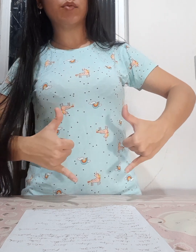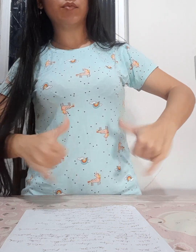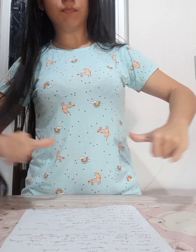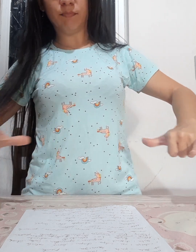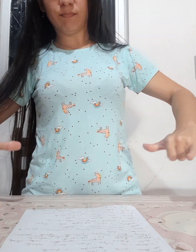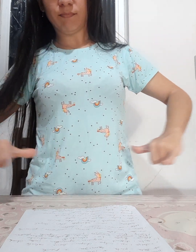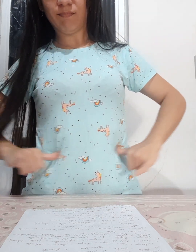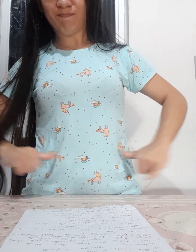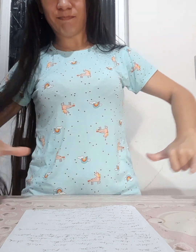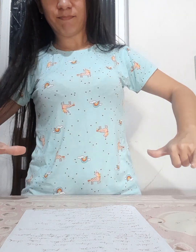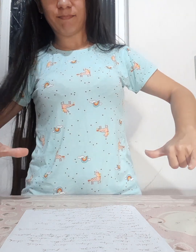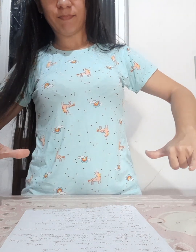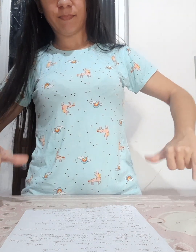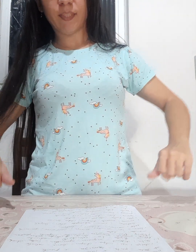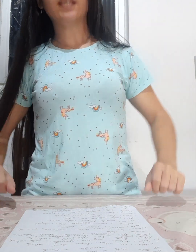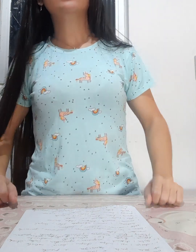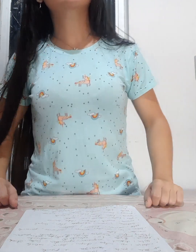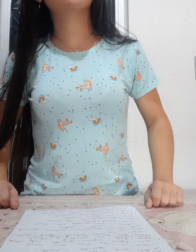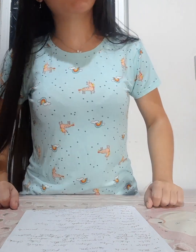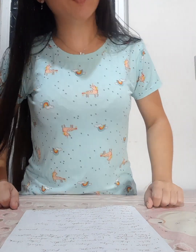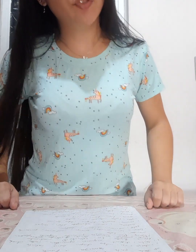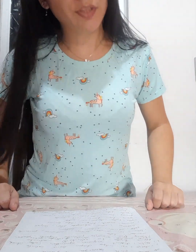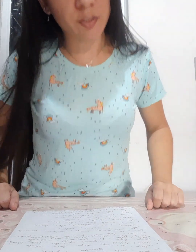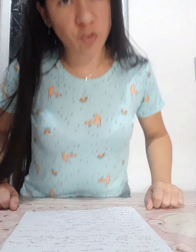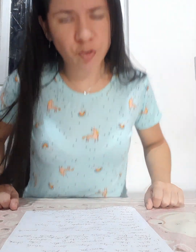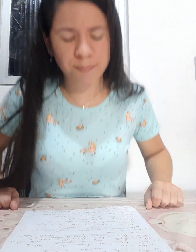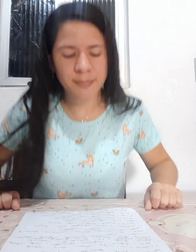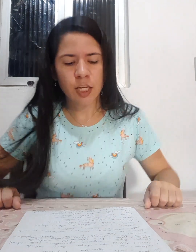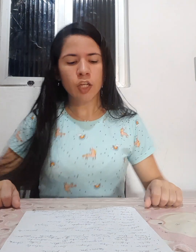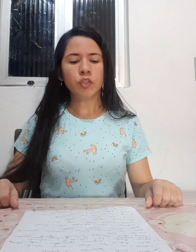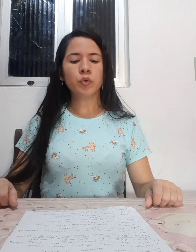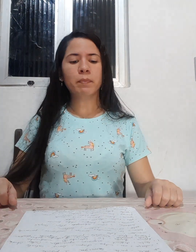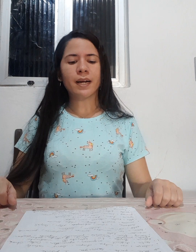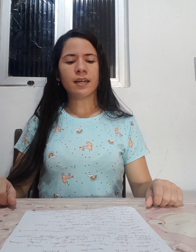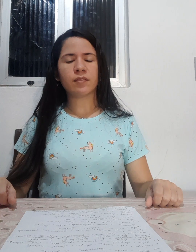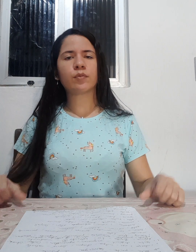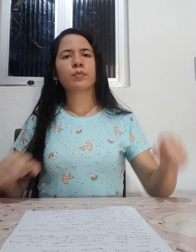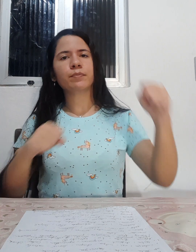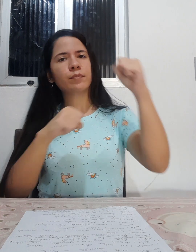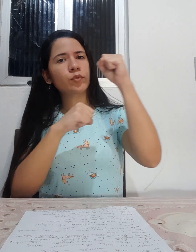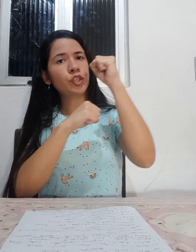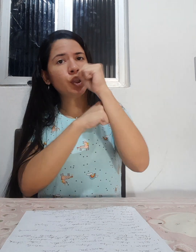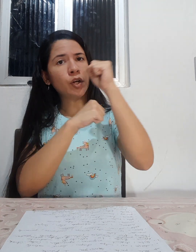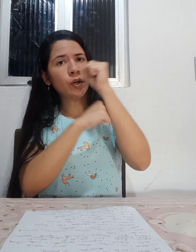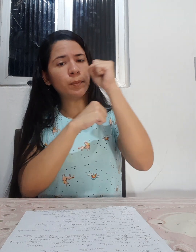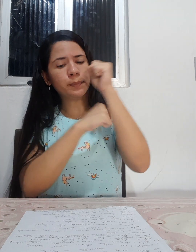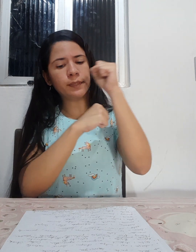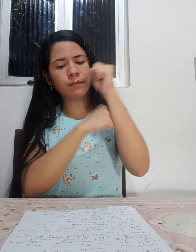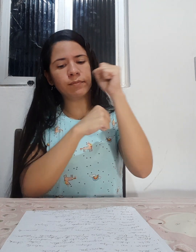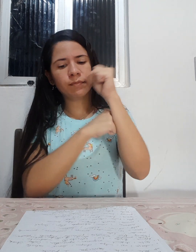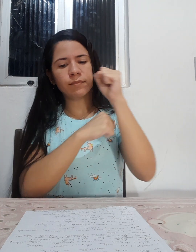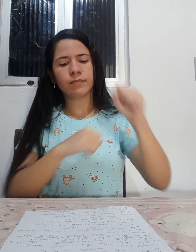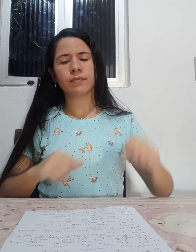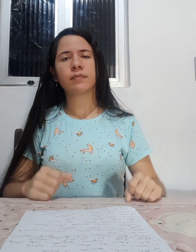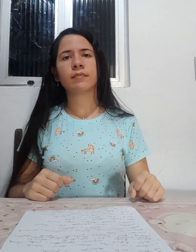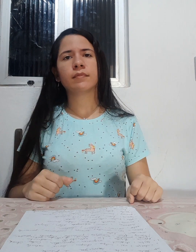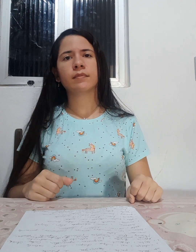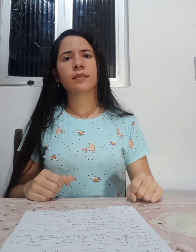sofrimento e assim por diante. No braço, shopping,